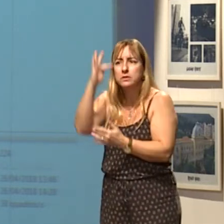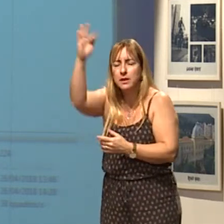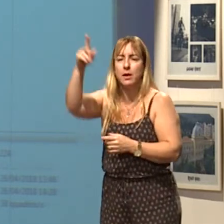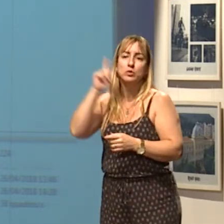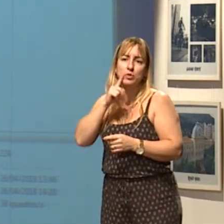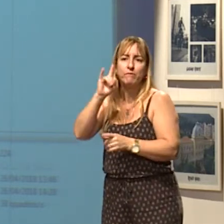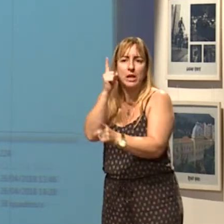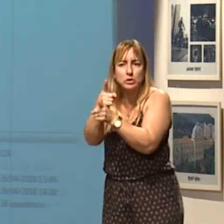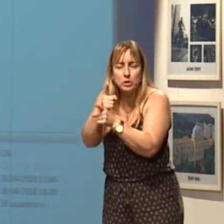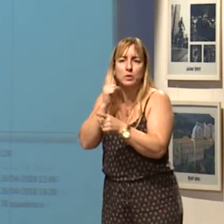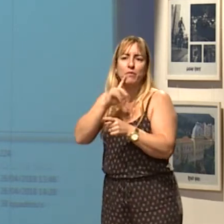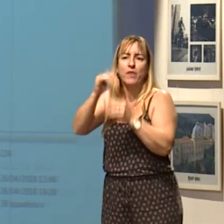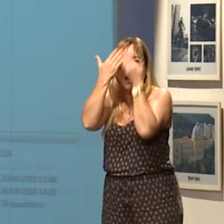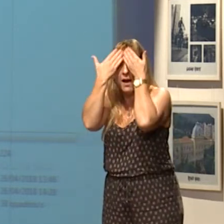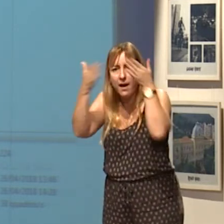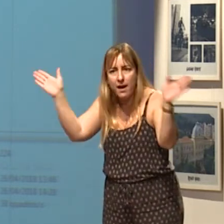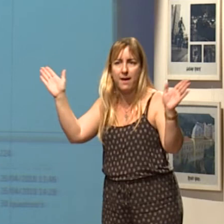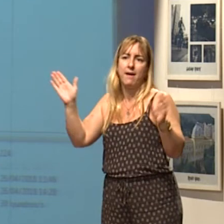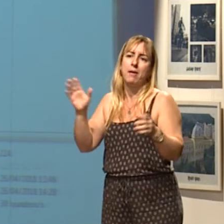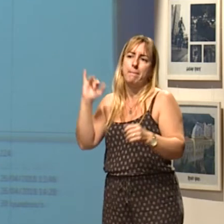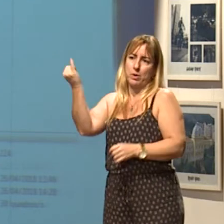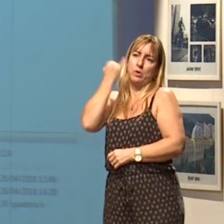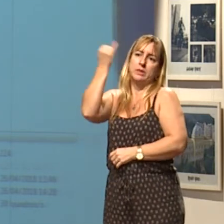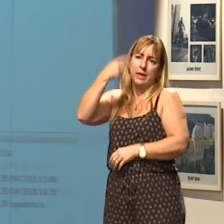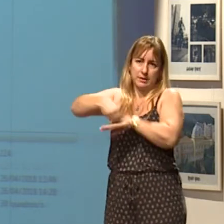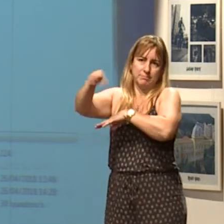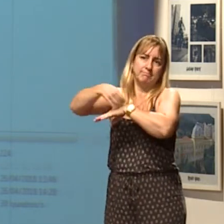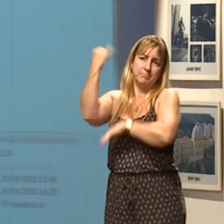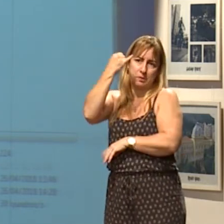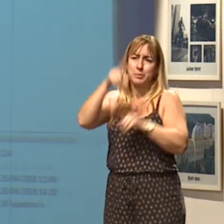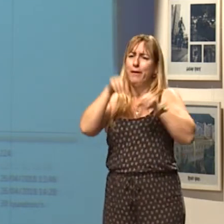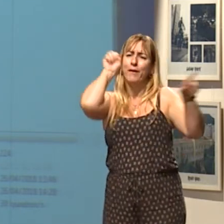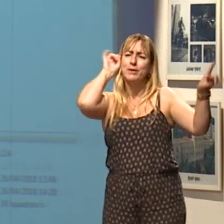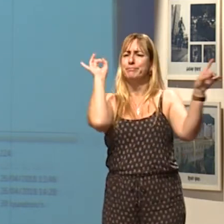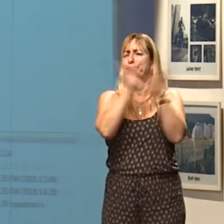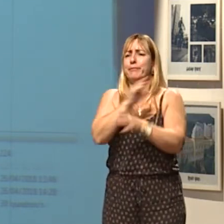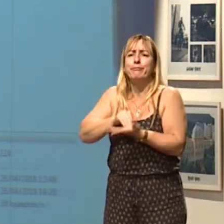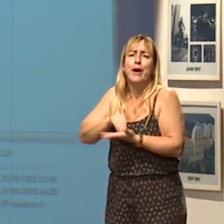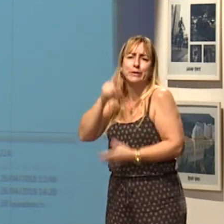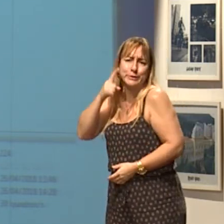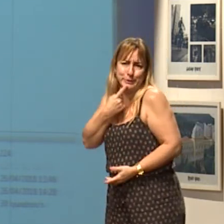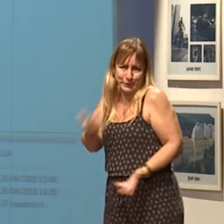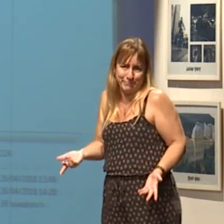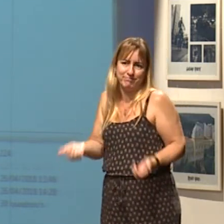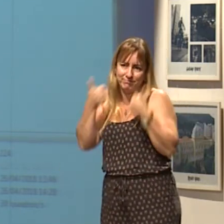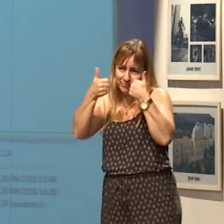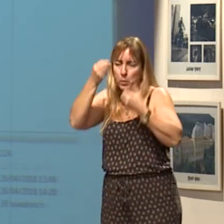esse conhecimento. E eu acredito que as mulheres surdas vão ser empoderadas e vão adquirir